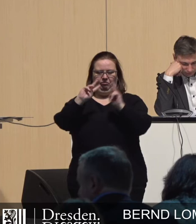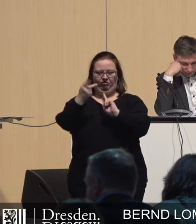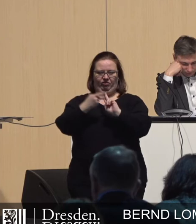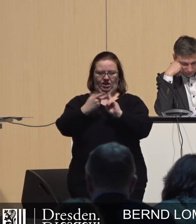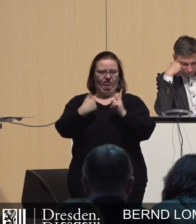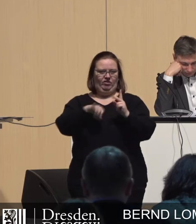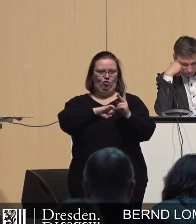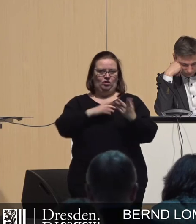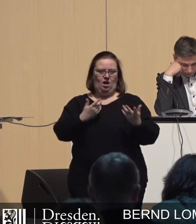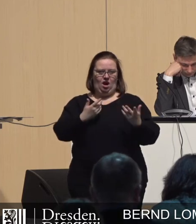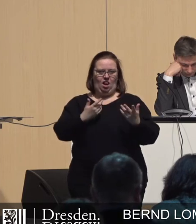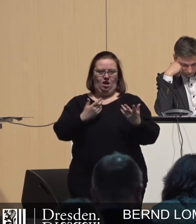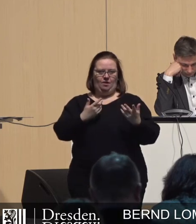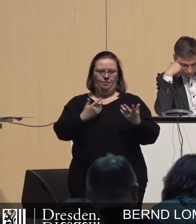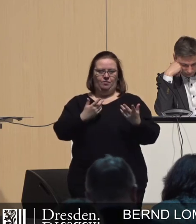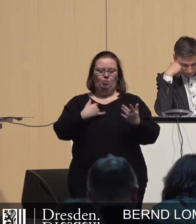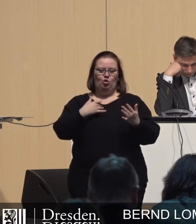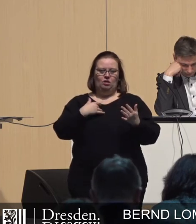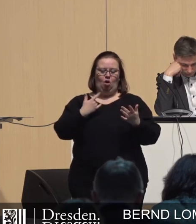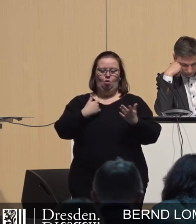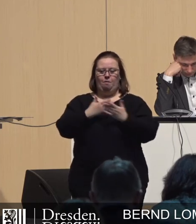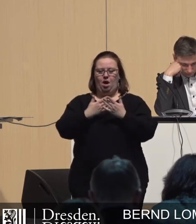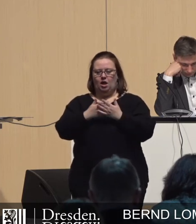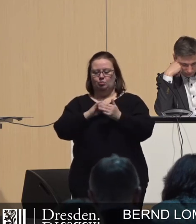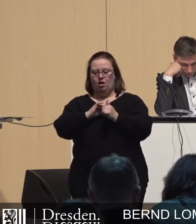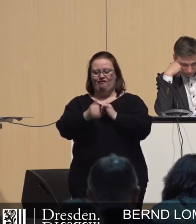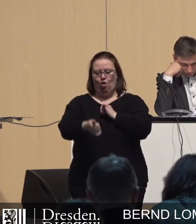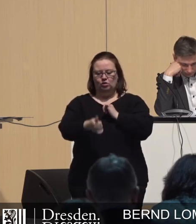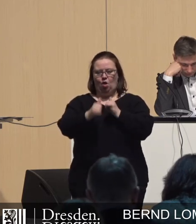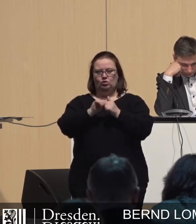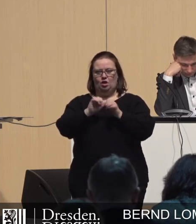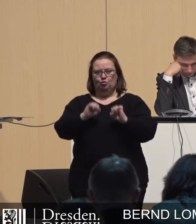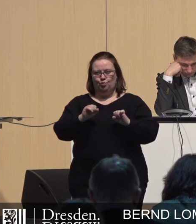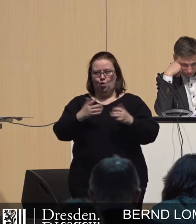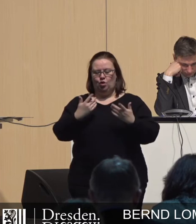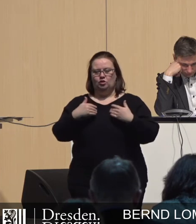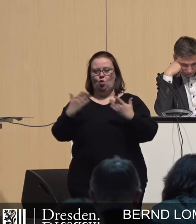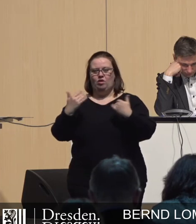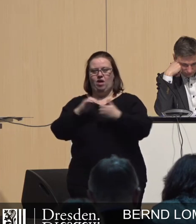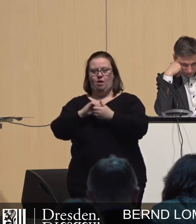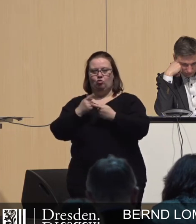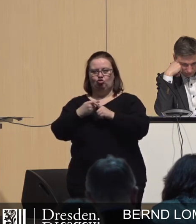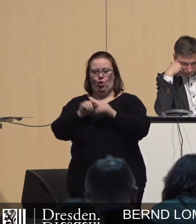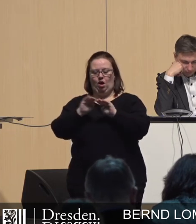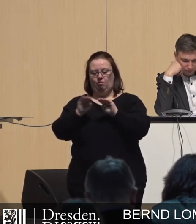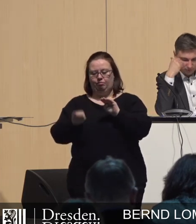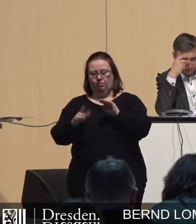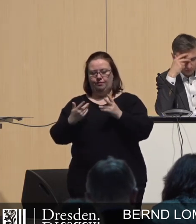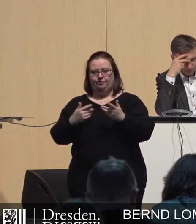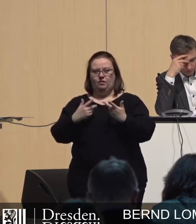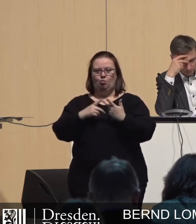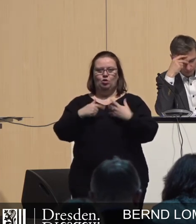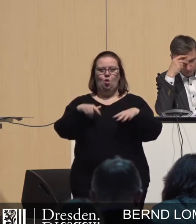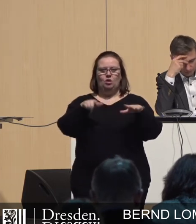ermöglichen würden. Die Vorteile, Verlustausgleich möglich, geringere Gewerbesteuersätze, 17%